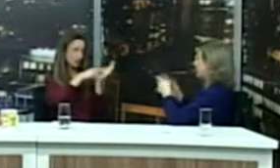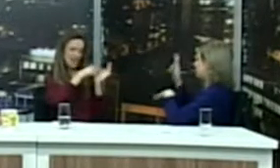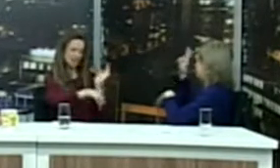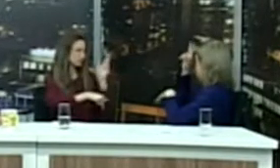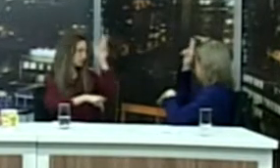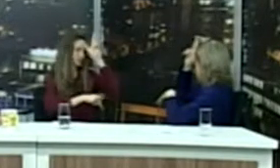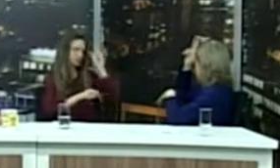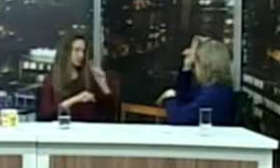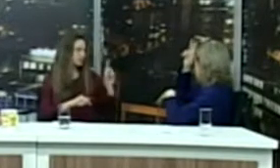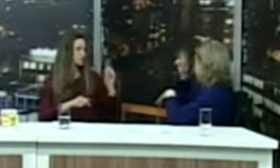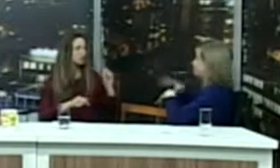aqui, Novo Hamburgo, não.